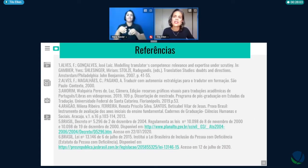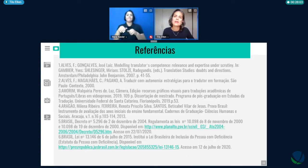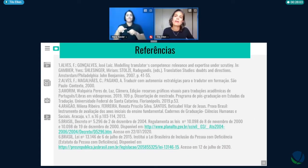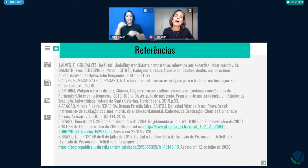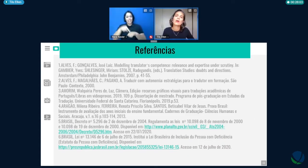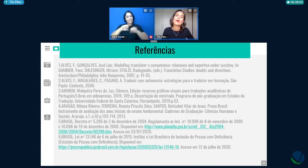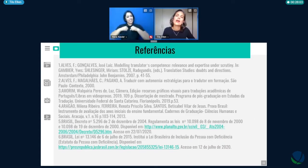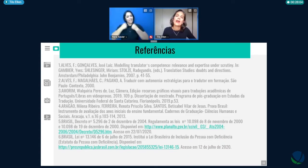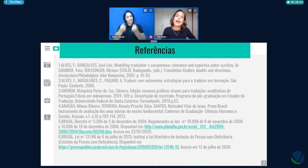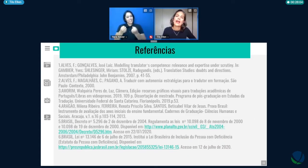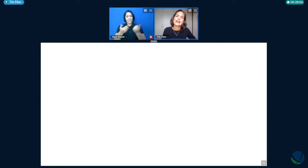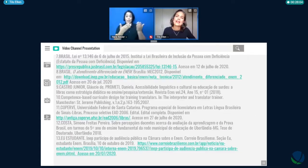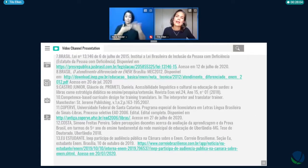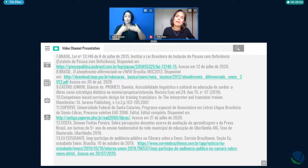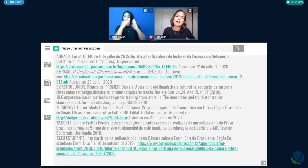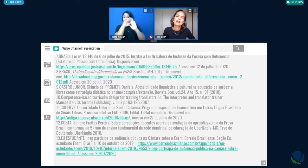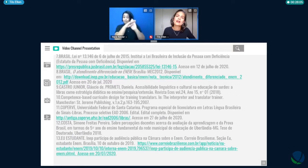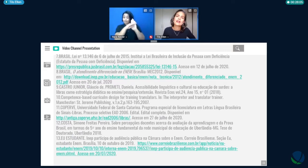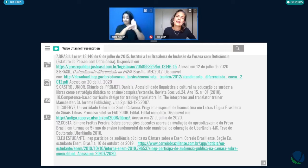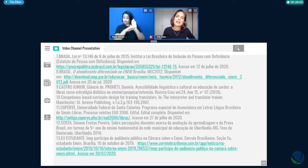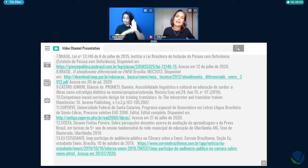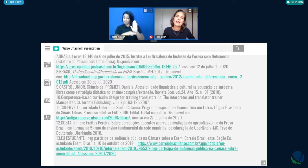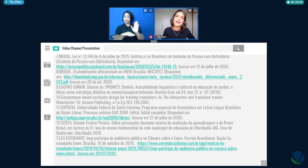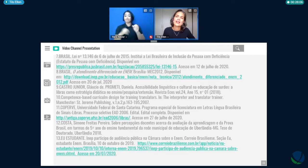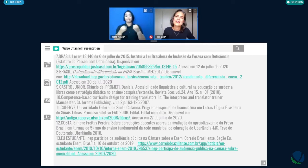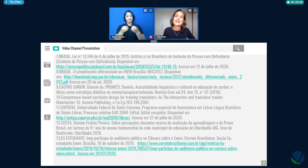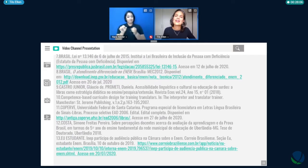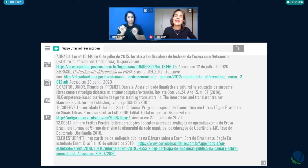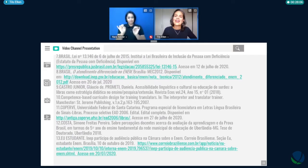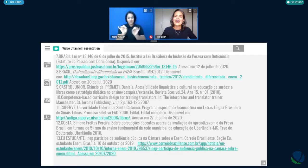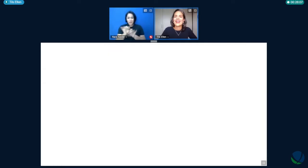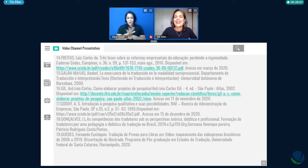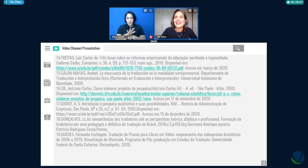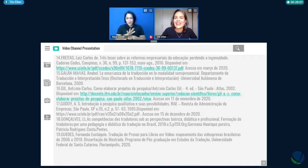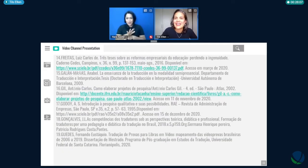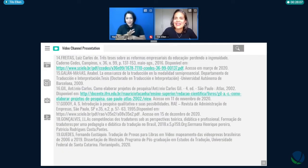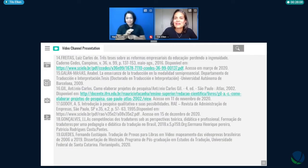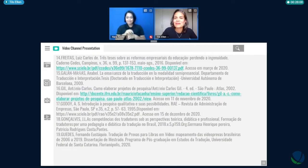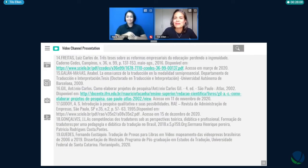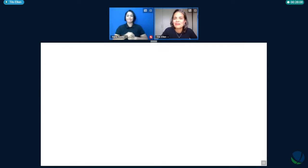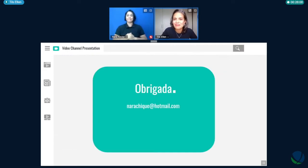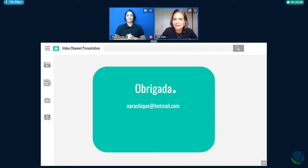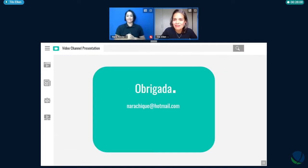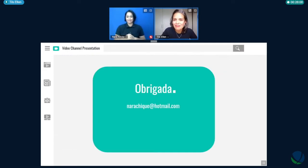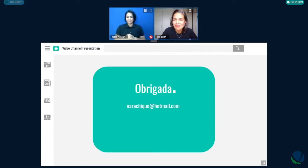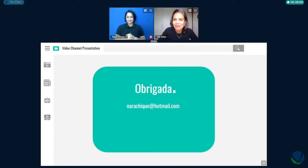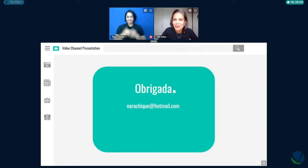professores que participaram dessa banca, dessa defesa.